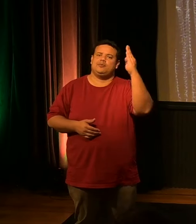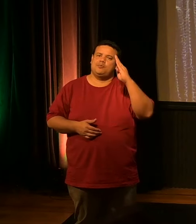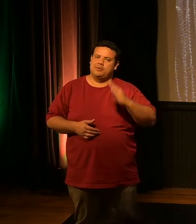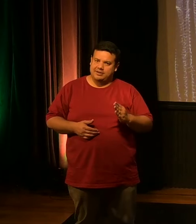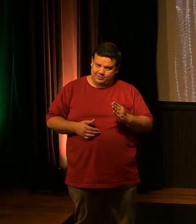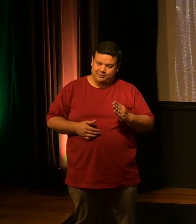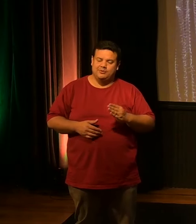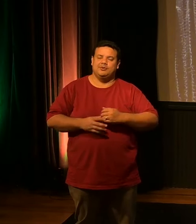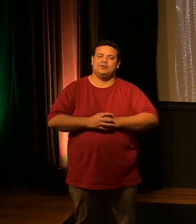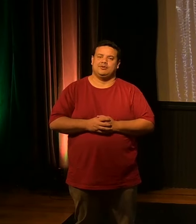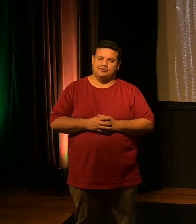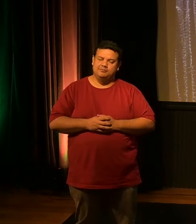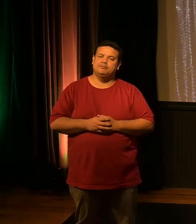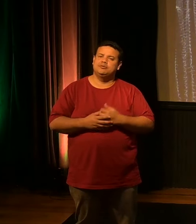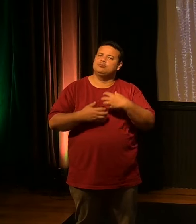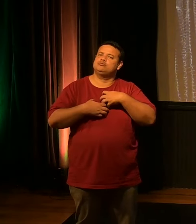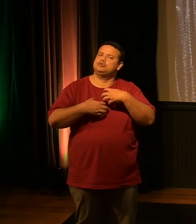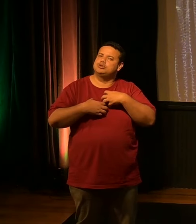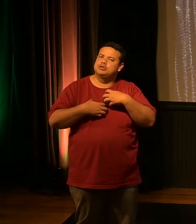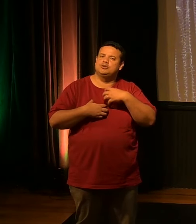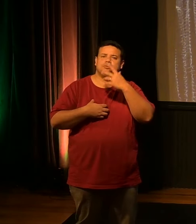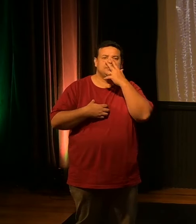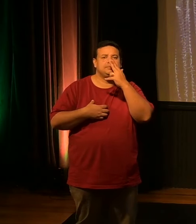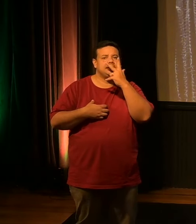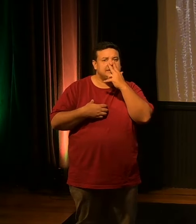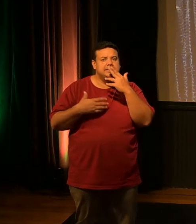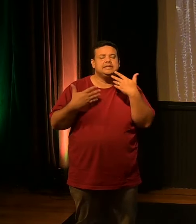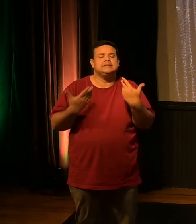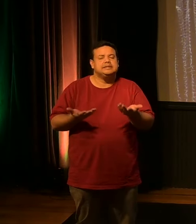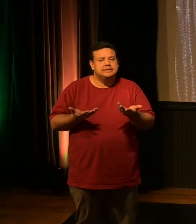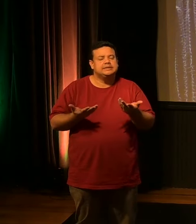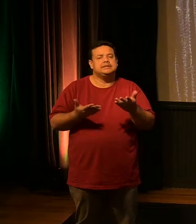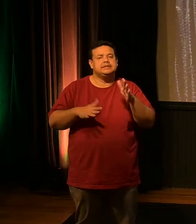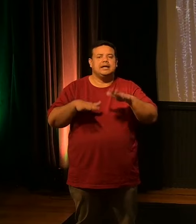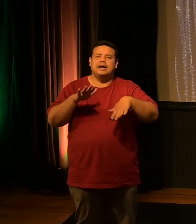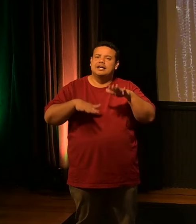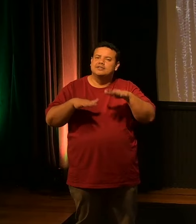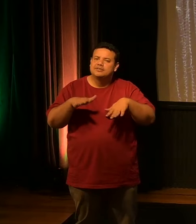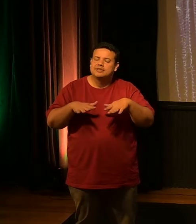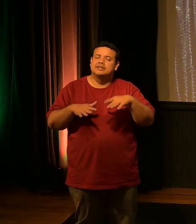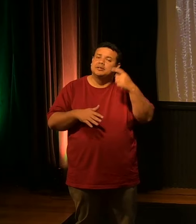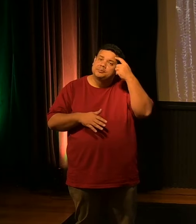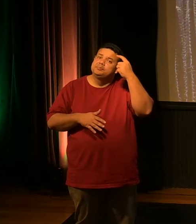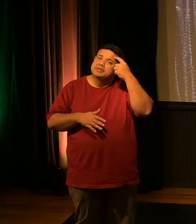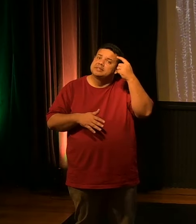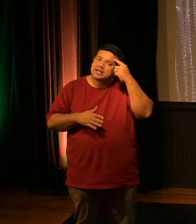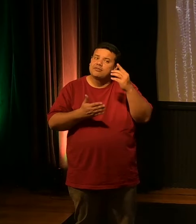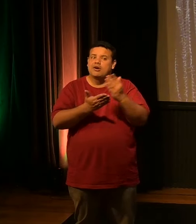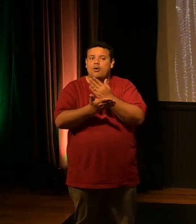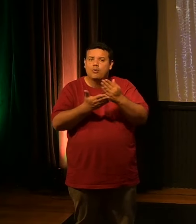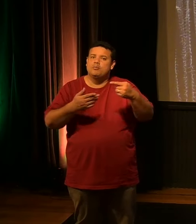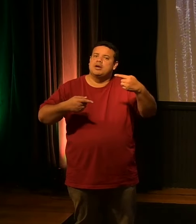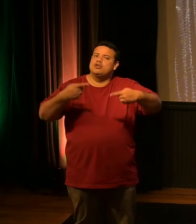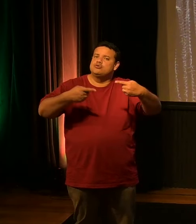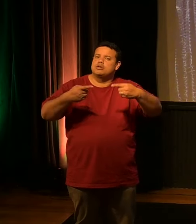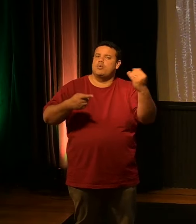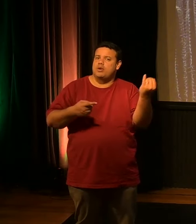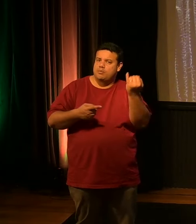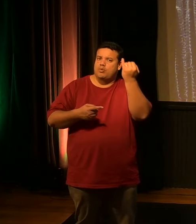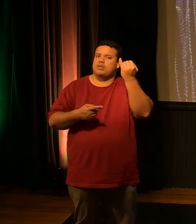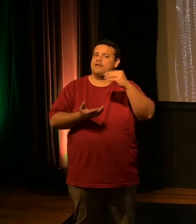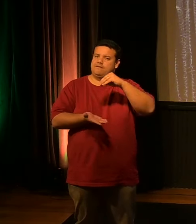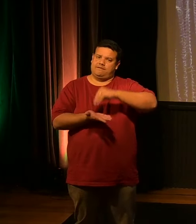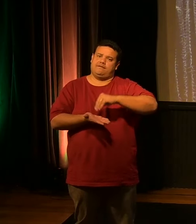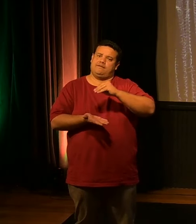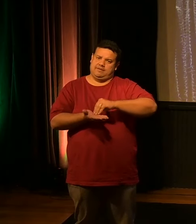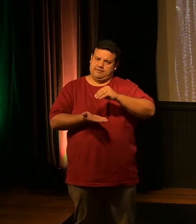né? De uma forma muito, às vezes. Enfim, a gente achava que algumas discussões importantes de serem feitas não estavam